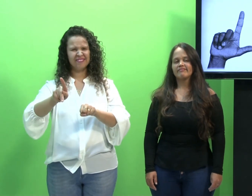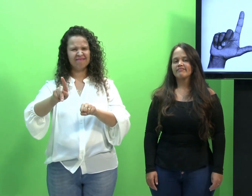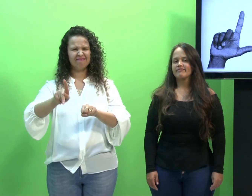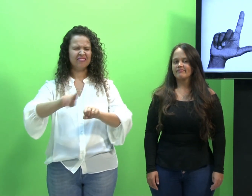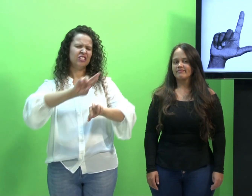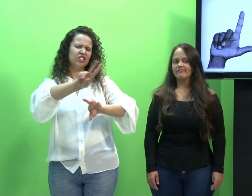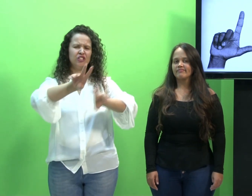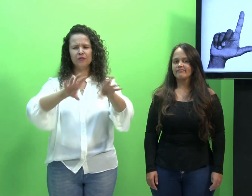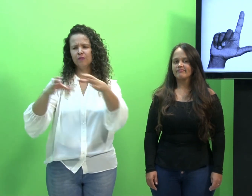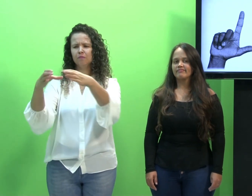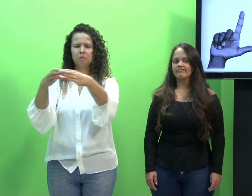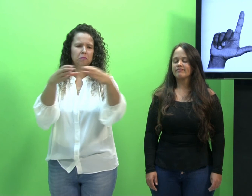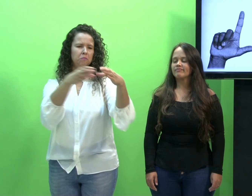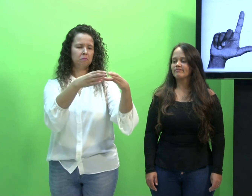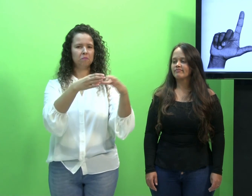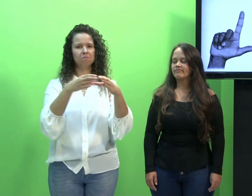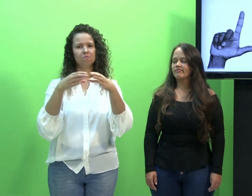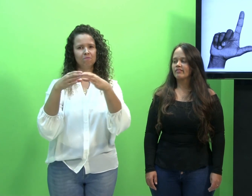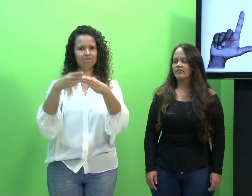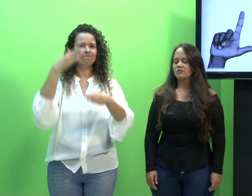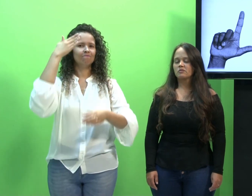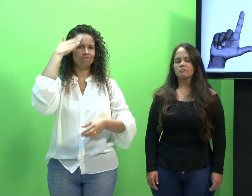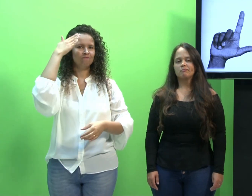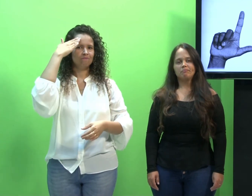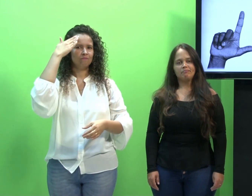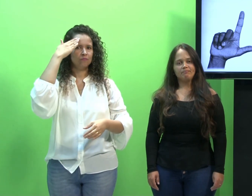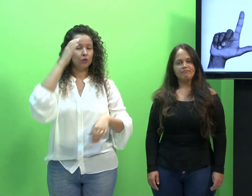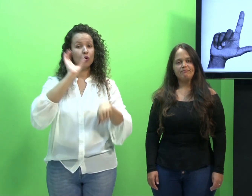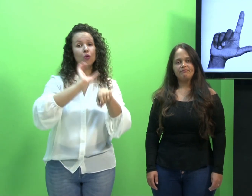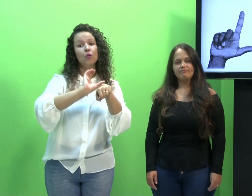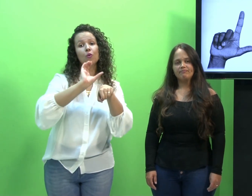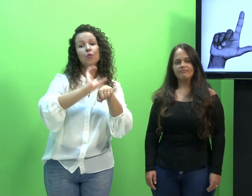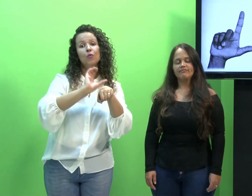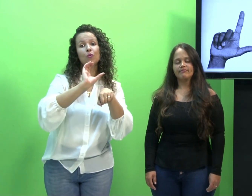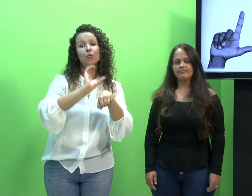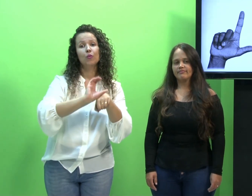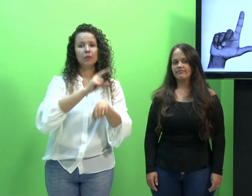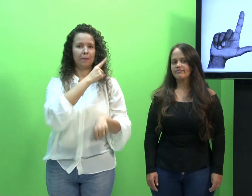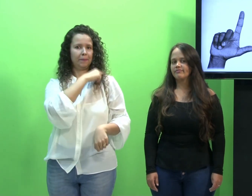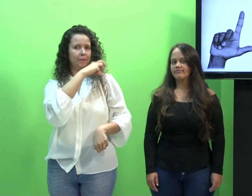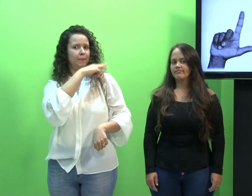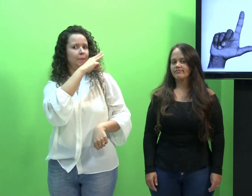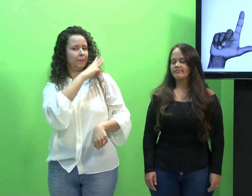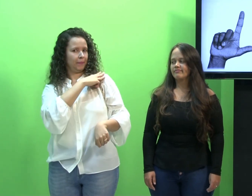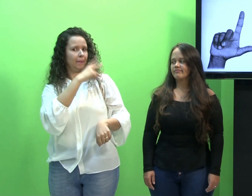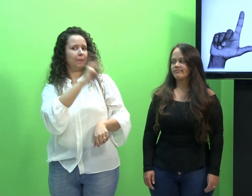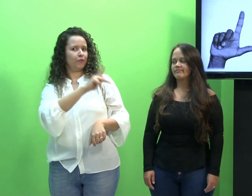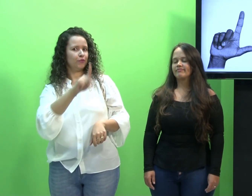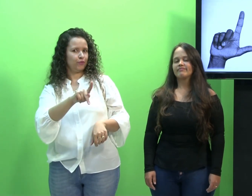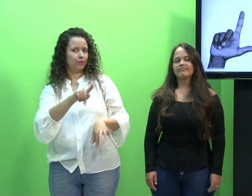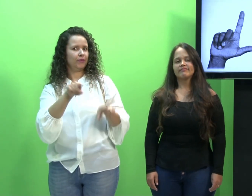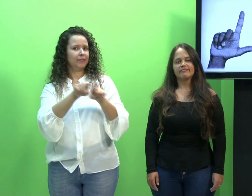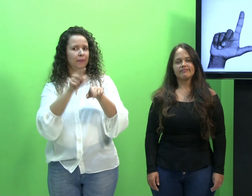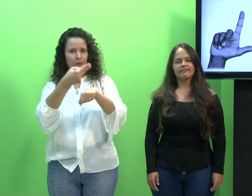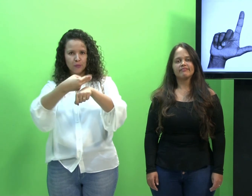do conhecimento, o curso normal de nível médio, o curso normal superior, o curso